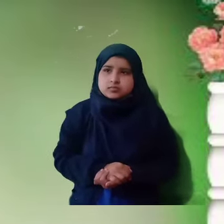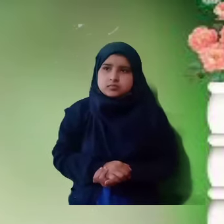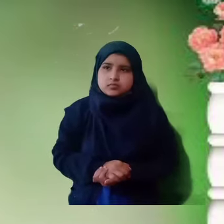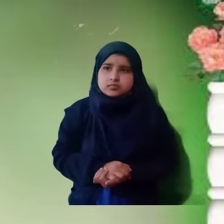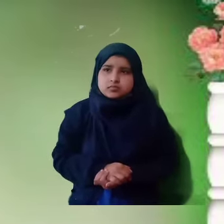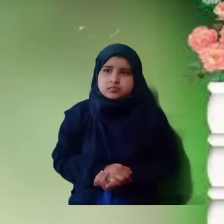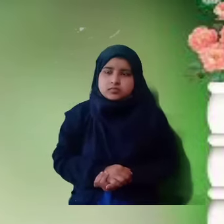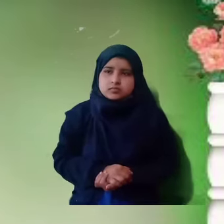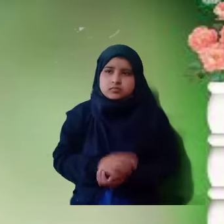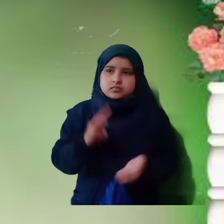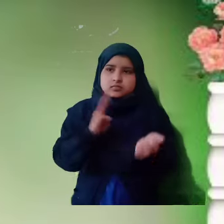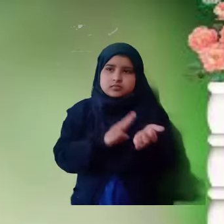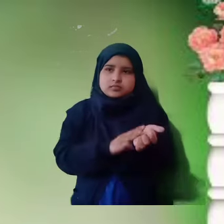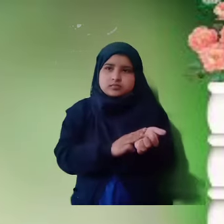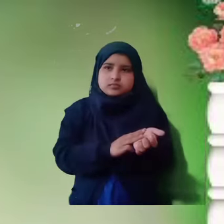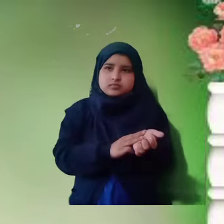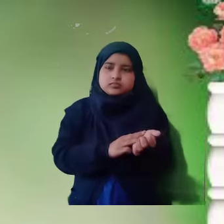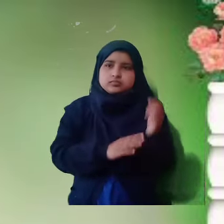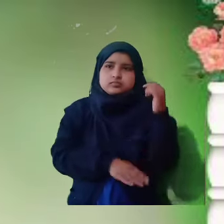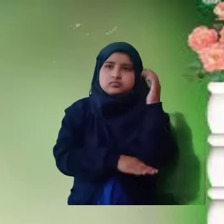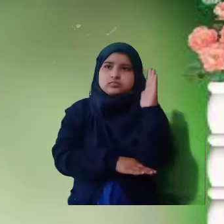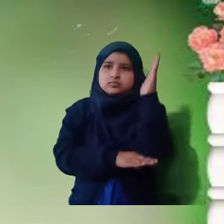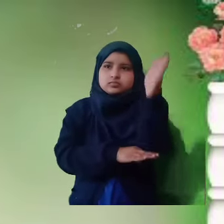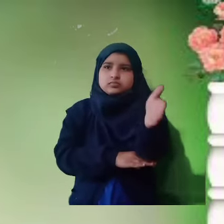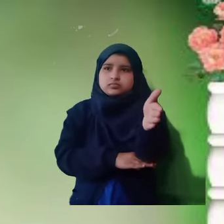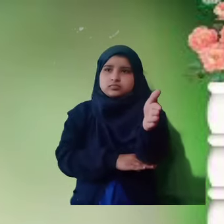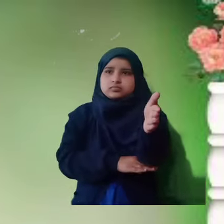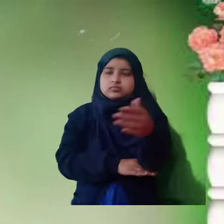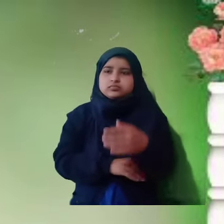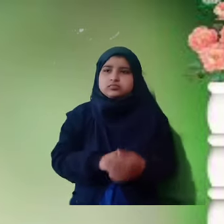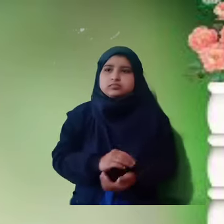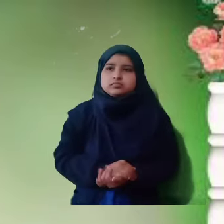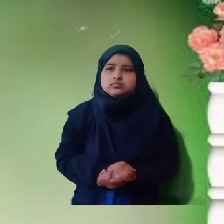मील, एम का साइन करके देन मील,